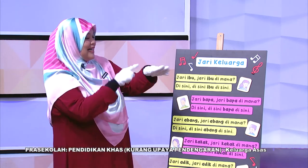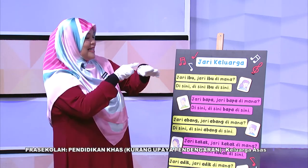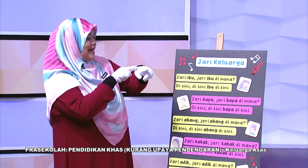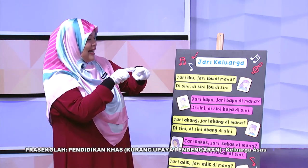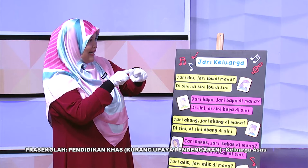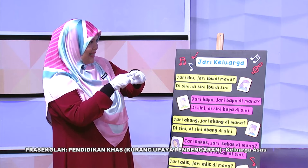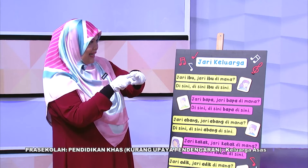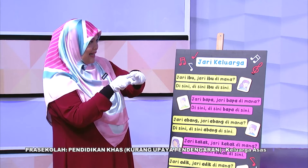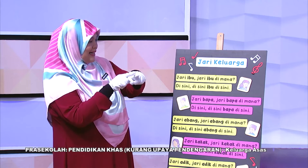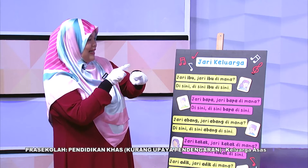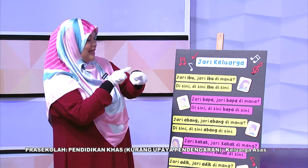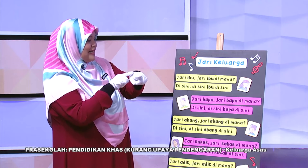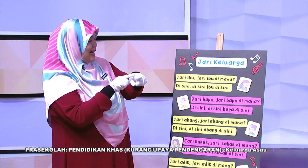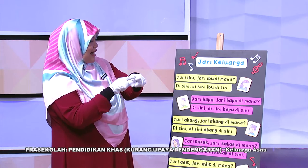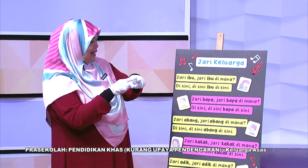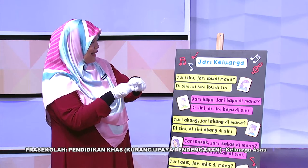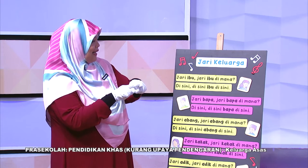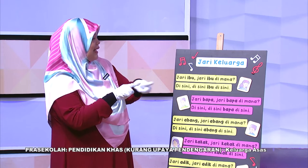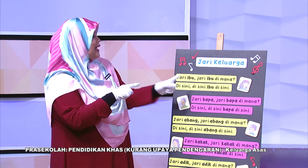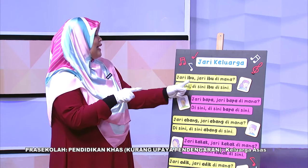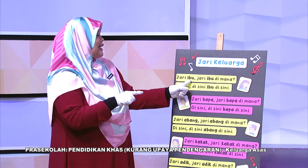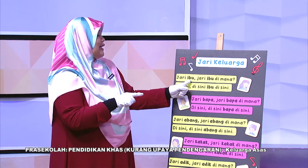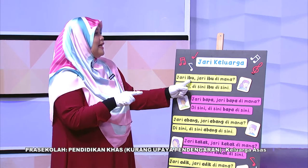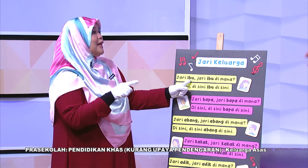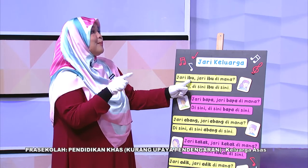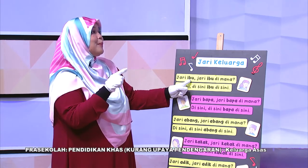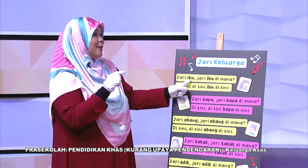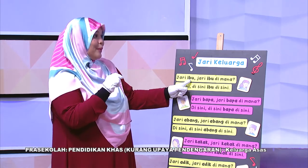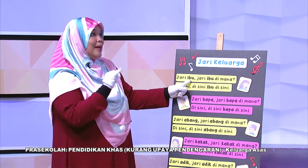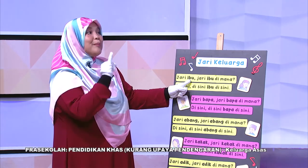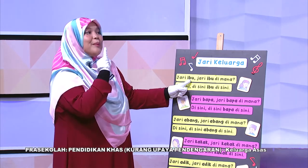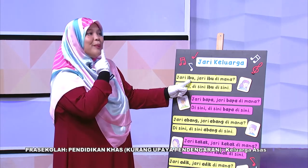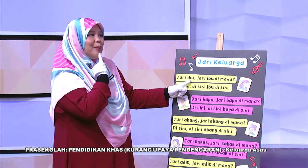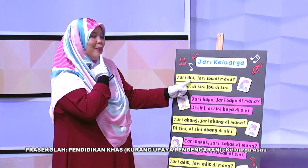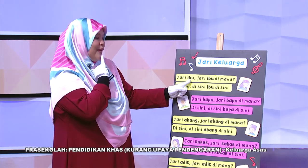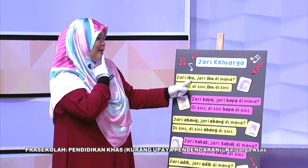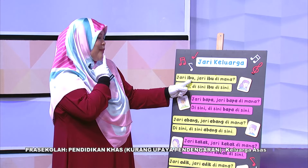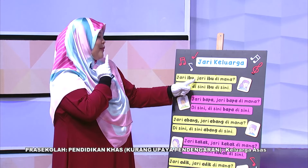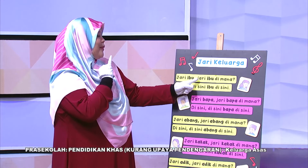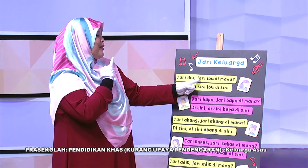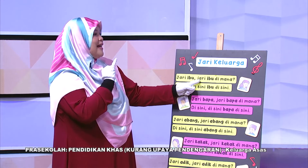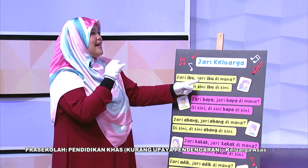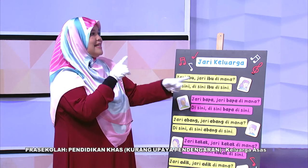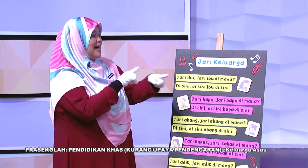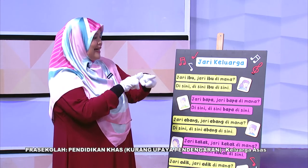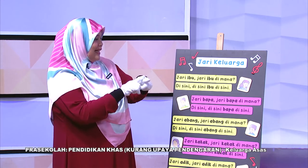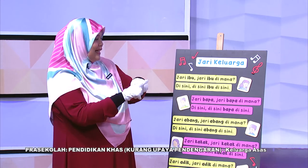jadi-jadi Oke jadi ibu-ibu oke cari